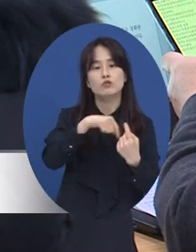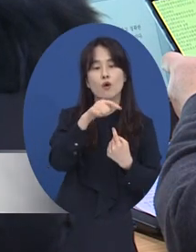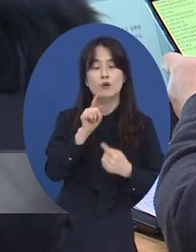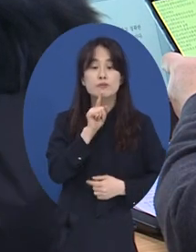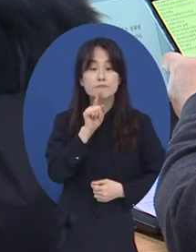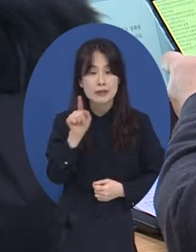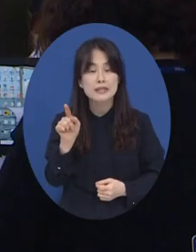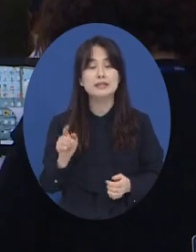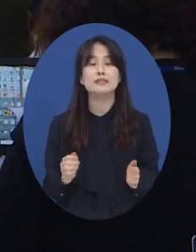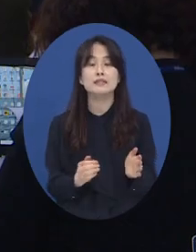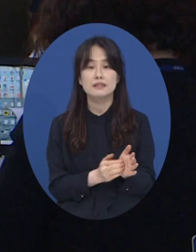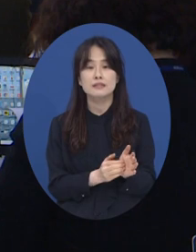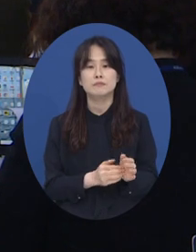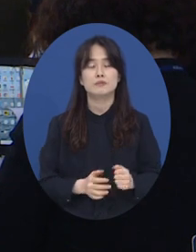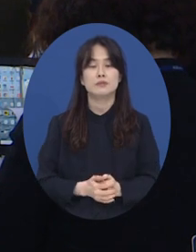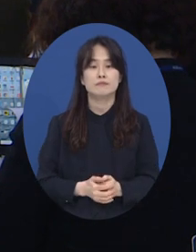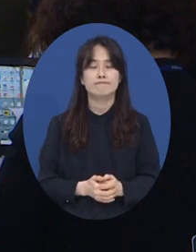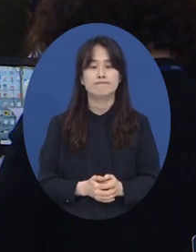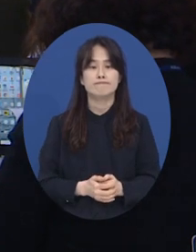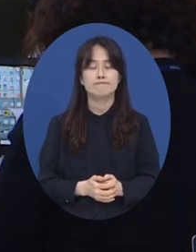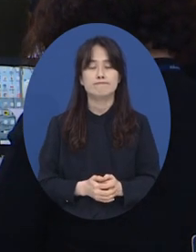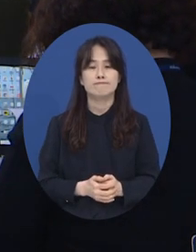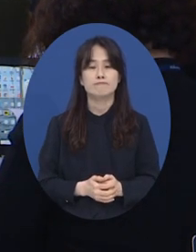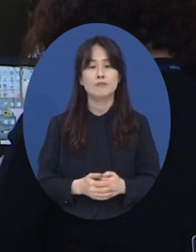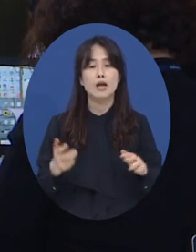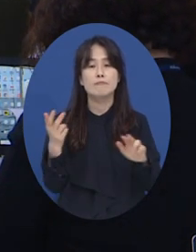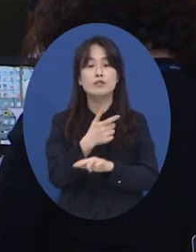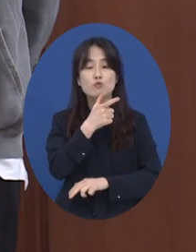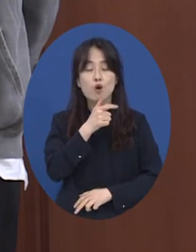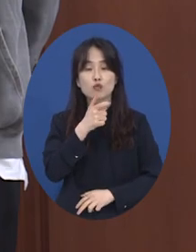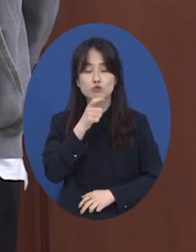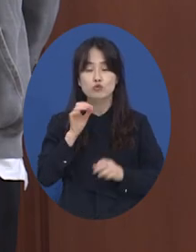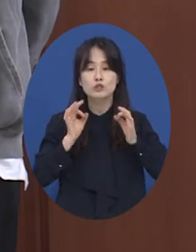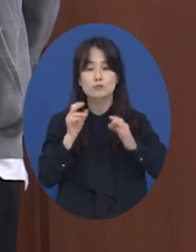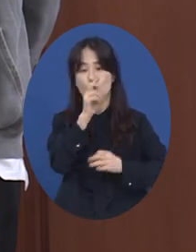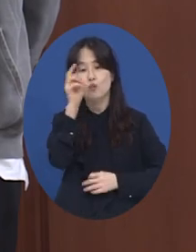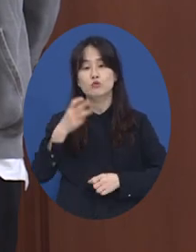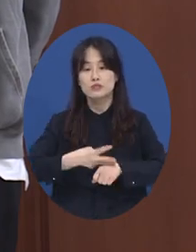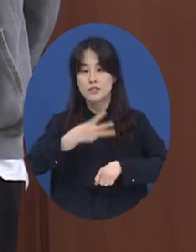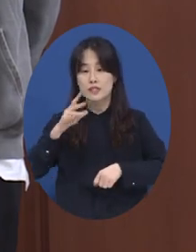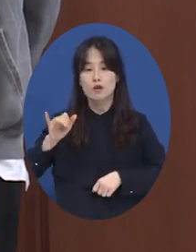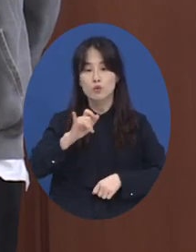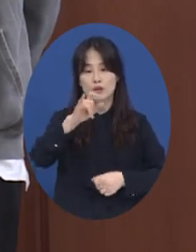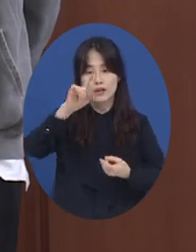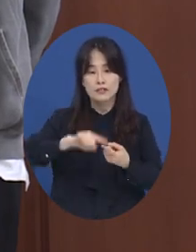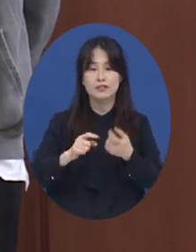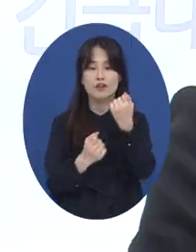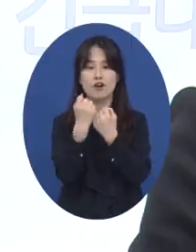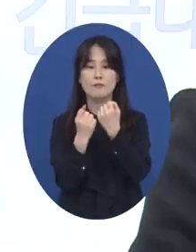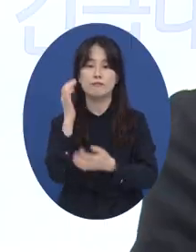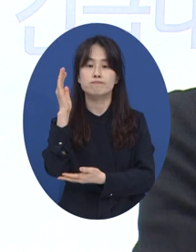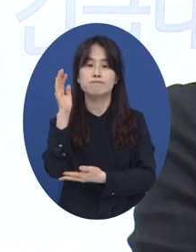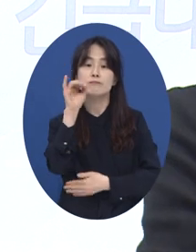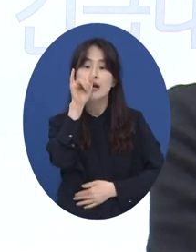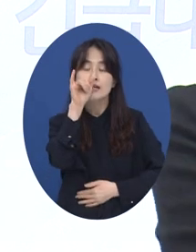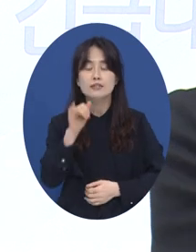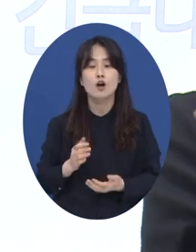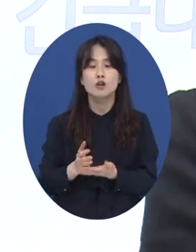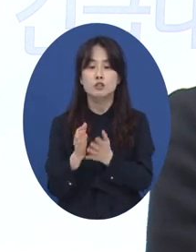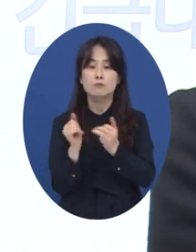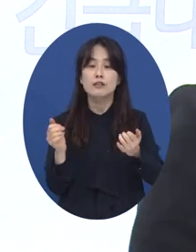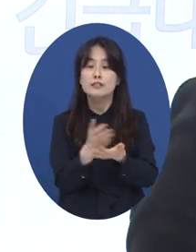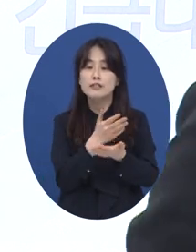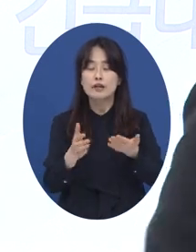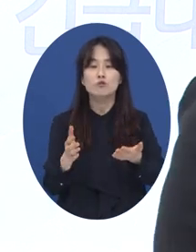밝혔습니다 한편 경기도는 매주 월 수 금 오후 3시의 코론 알고 정례 브리핑을 엽니다 전문가들이